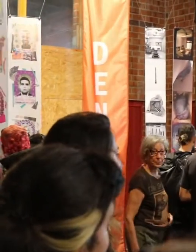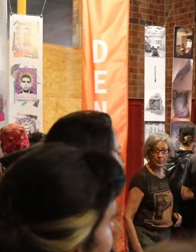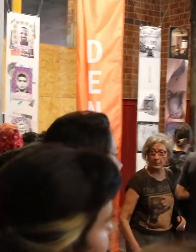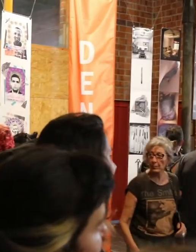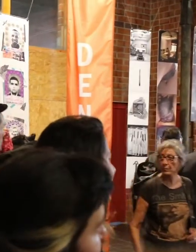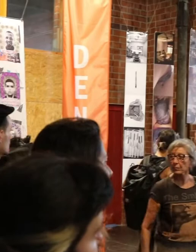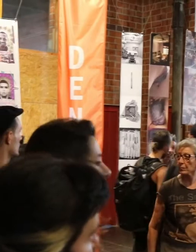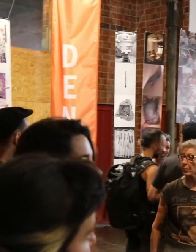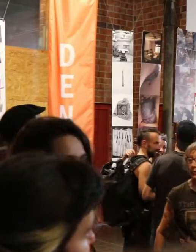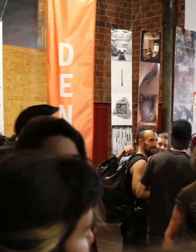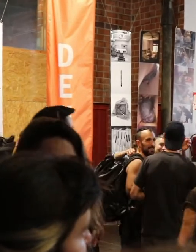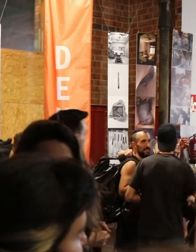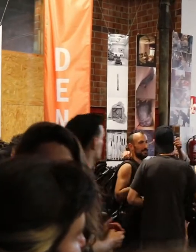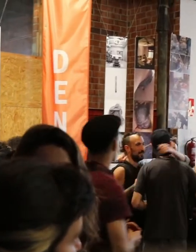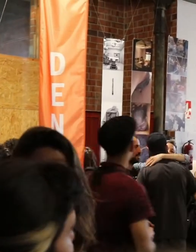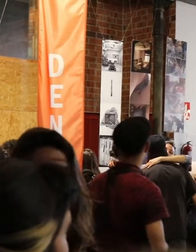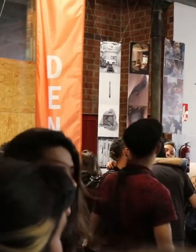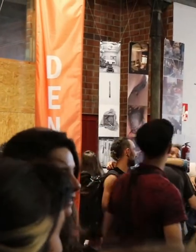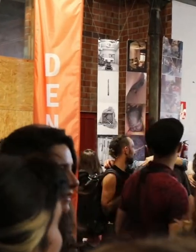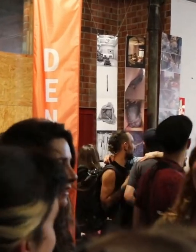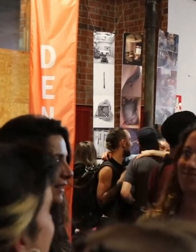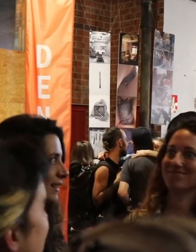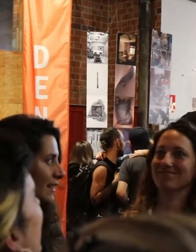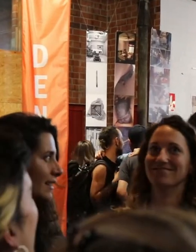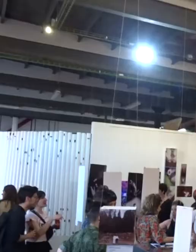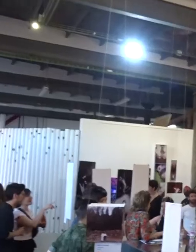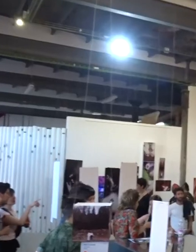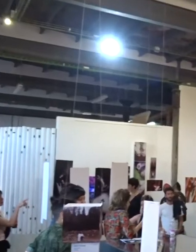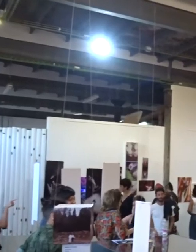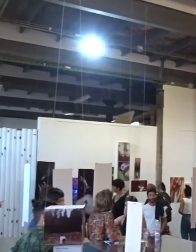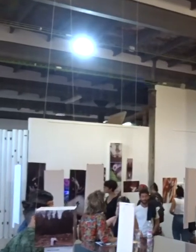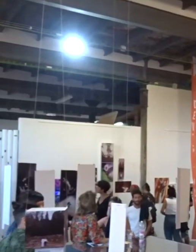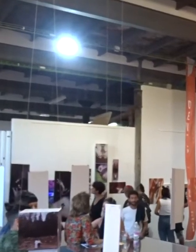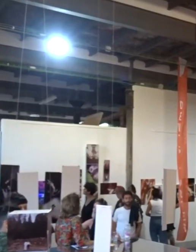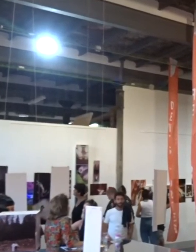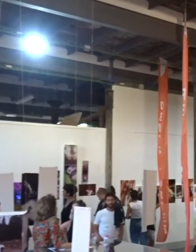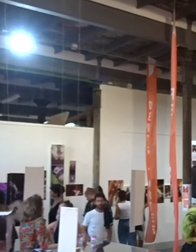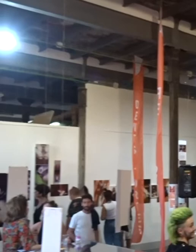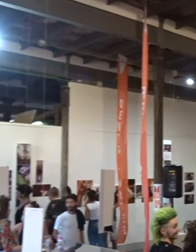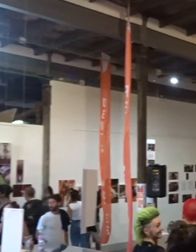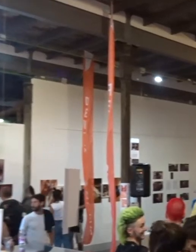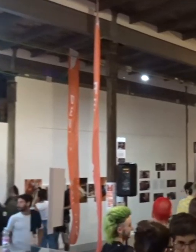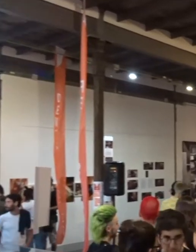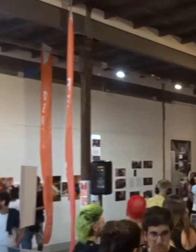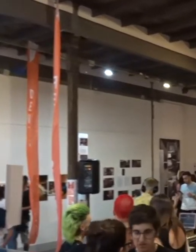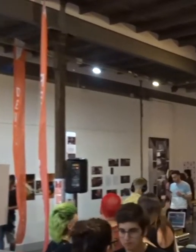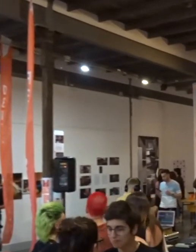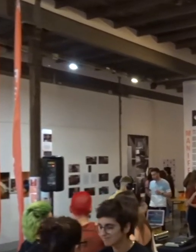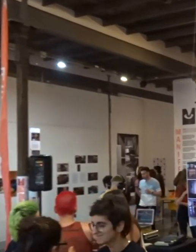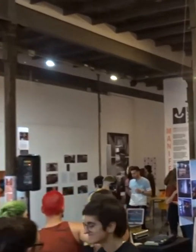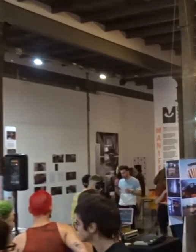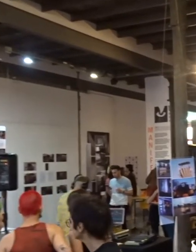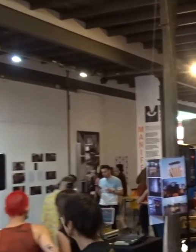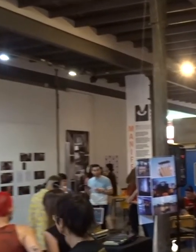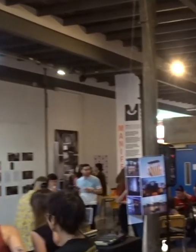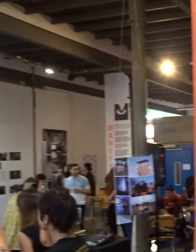facial, antirreconocimiento, tal, maquillaje. Esto antes de comer. Vale, Orjo también viene a presentar al